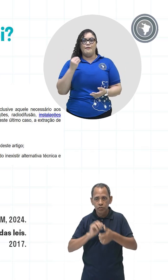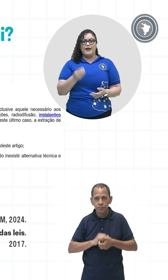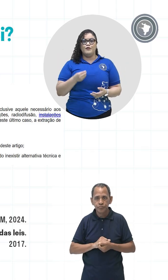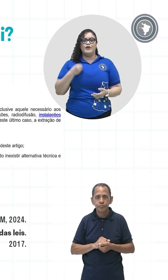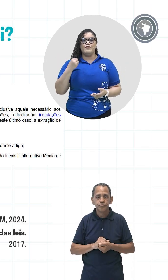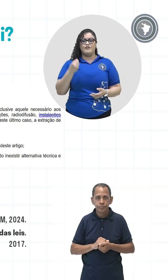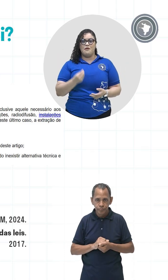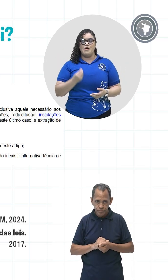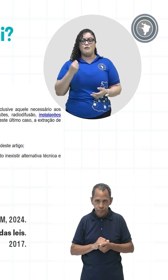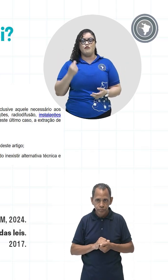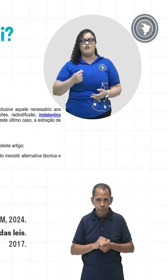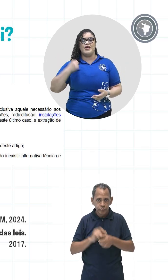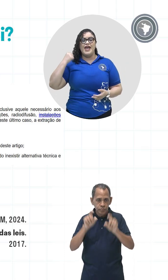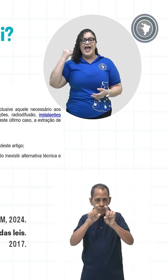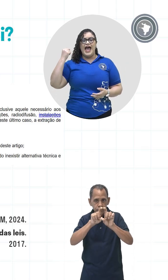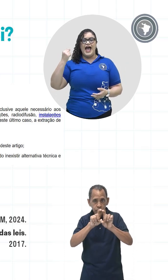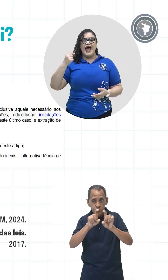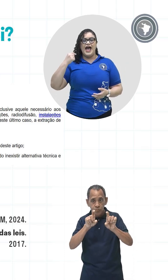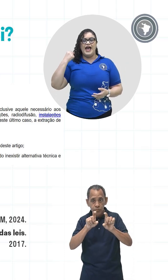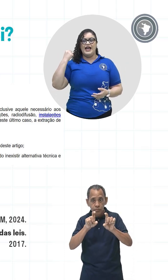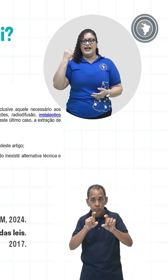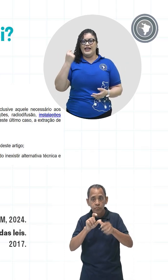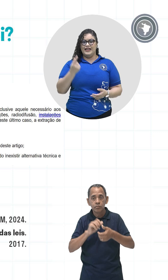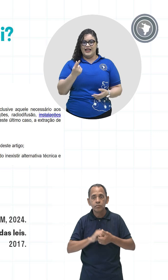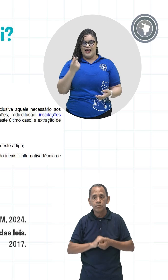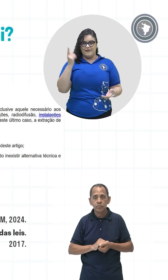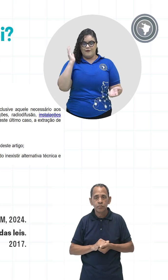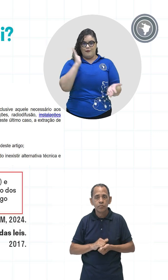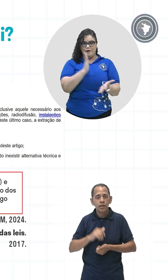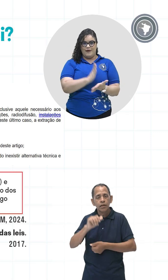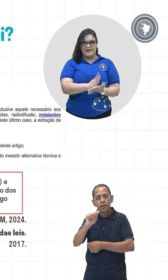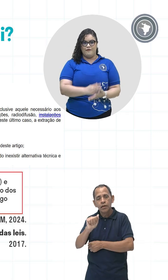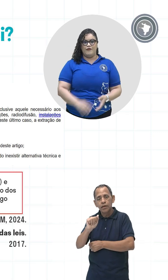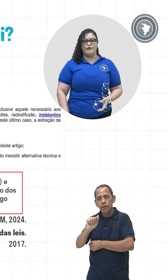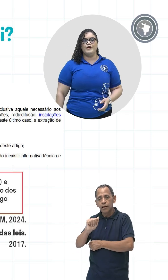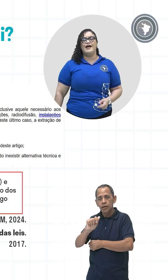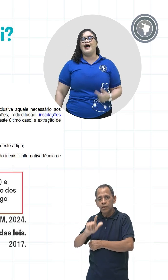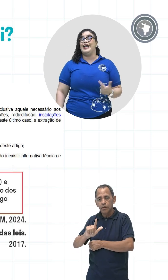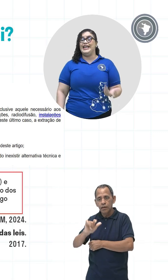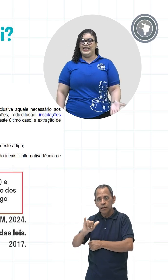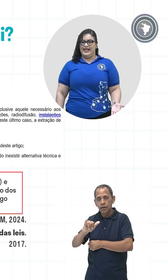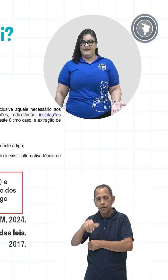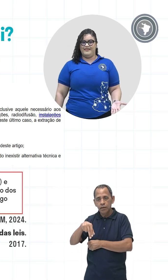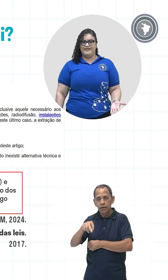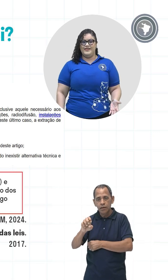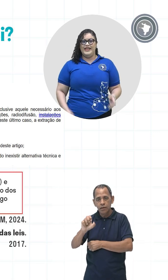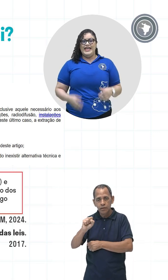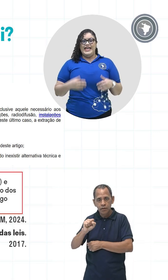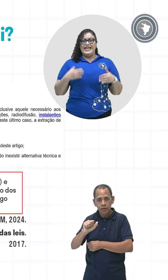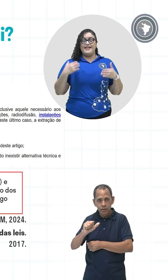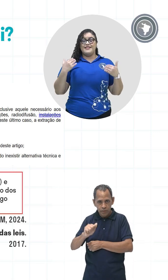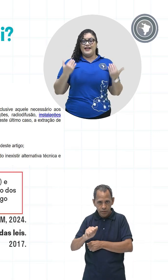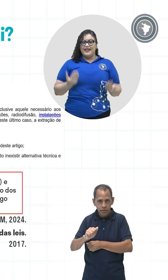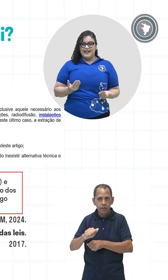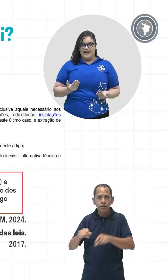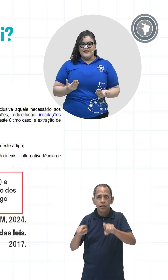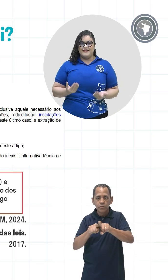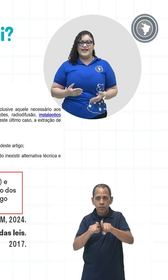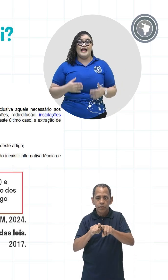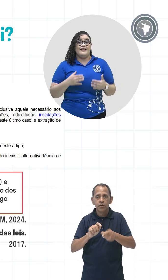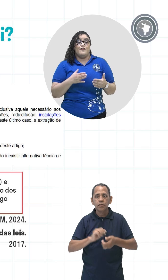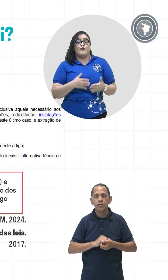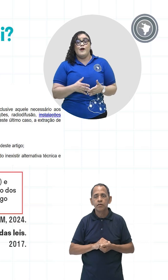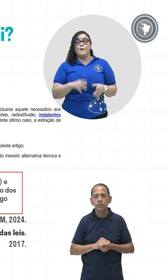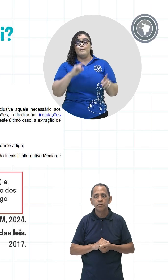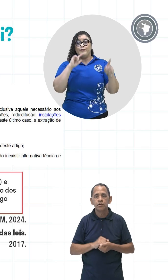um elemento que nós chamamos de alíneas. Pode passar, por favor? Alíneas. E as